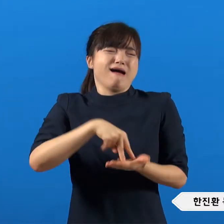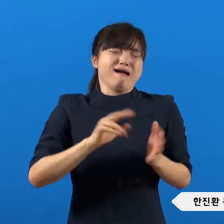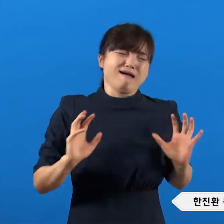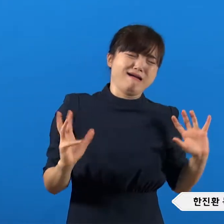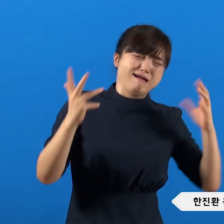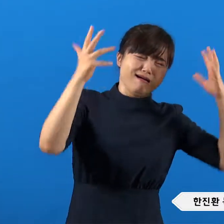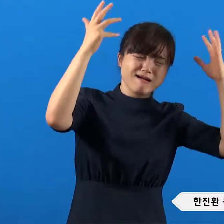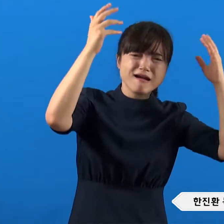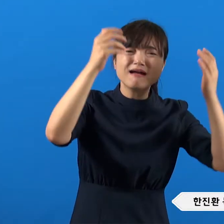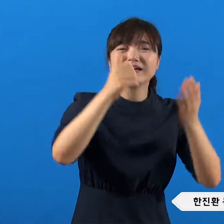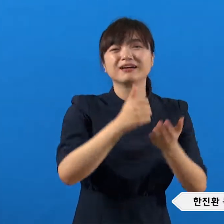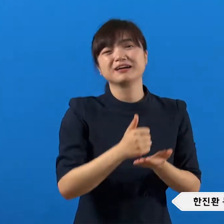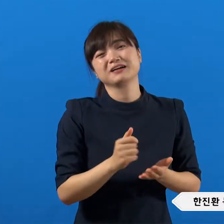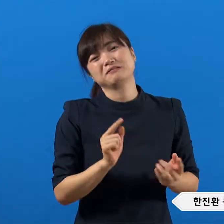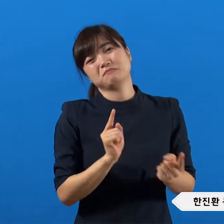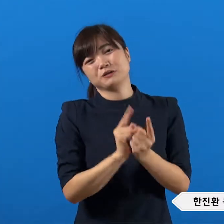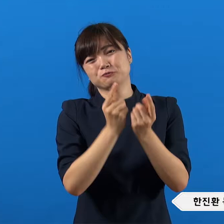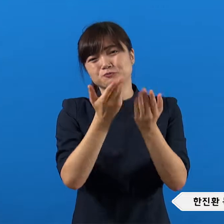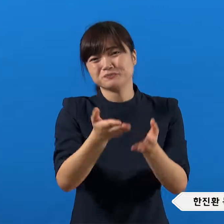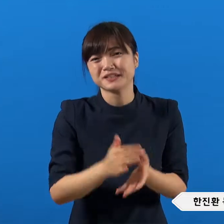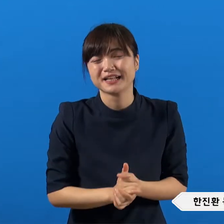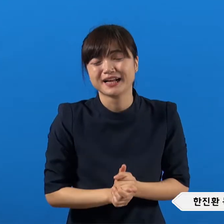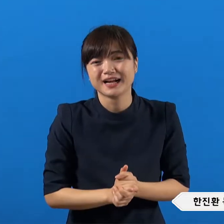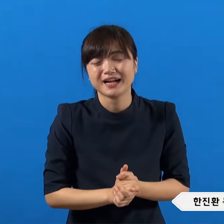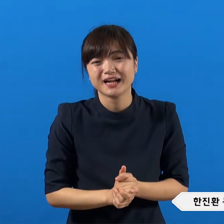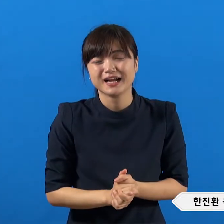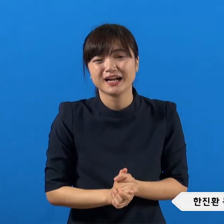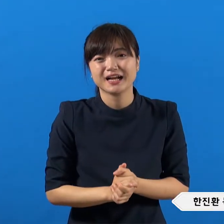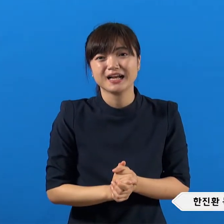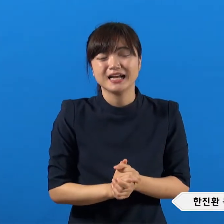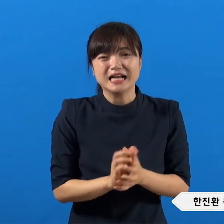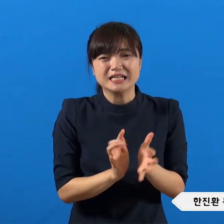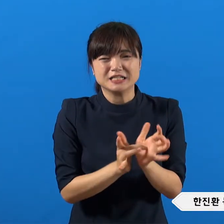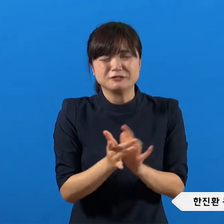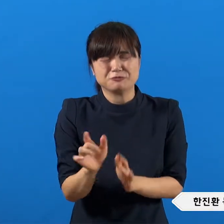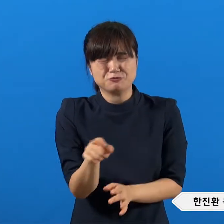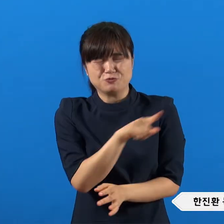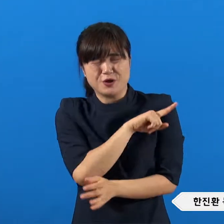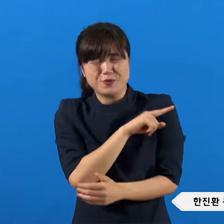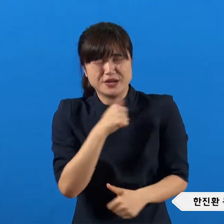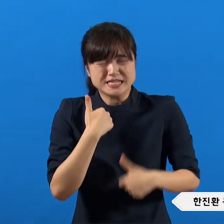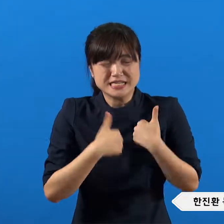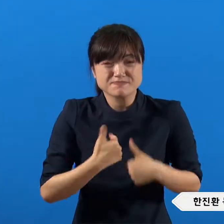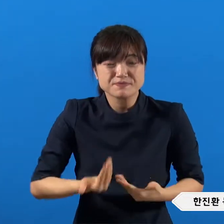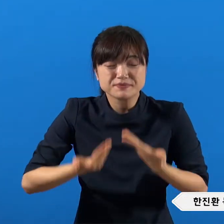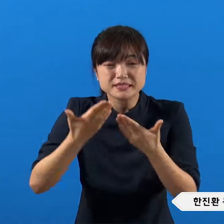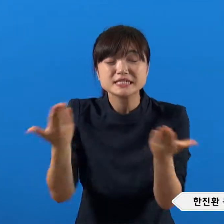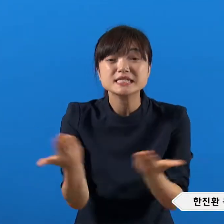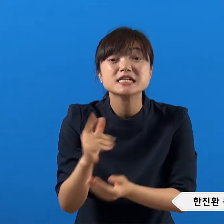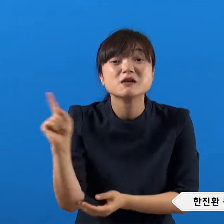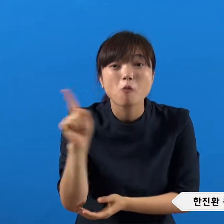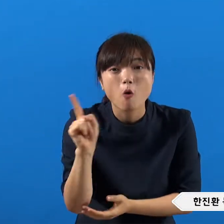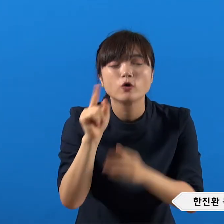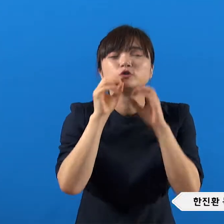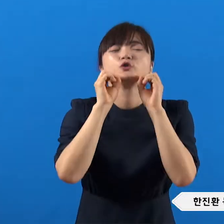맞아주십니다. 우리 주님에게 최고의 기쁨을 안겨주는 것이 전도라는 말입니다.